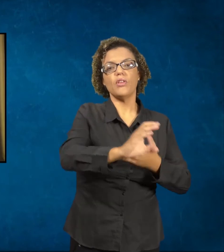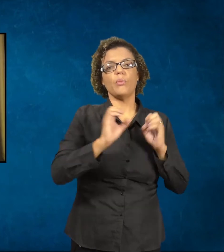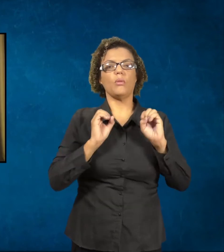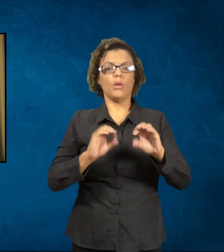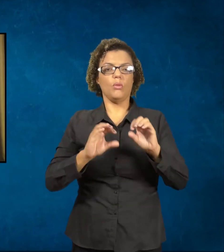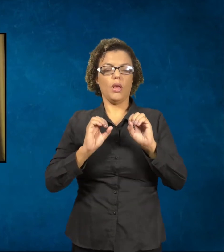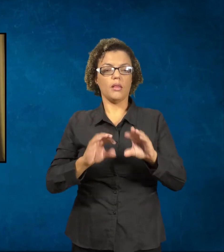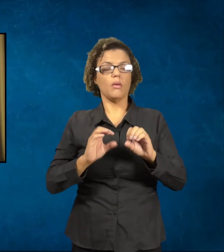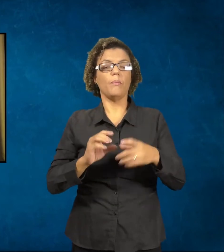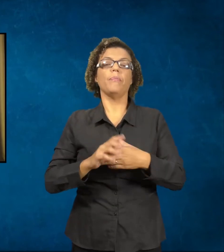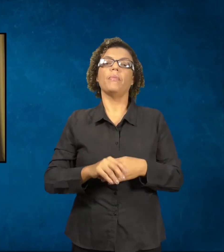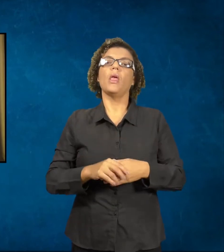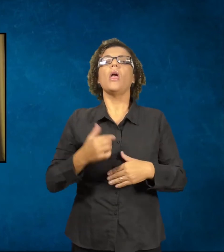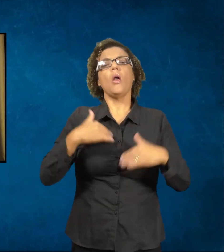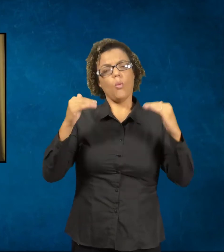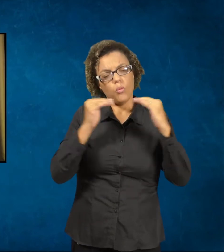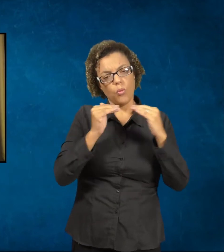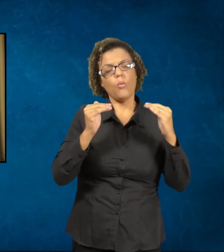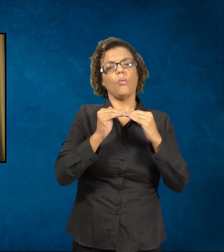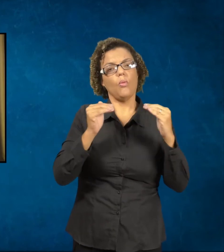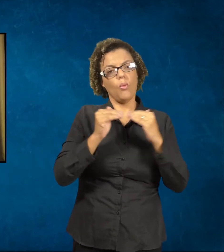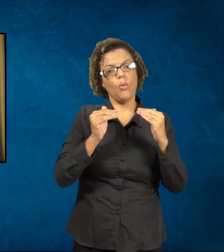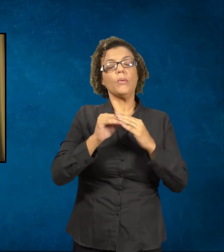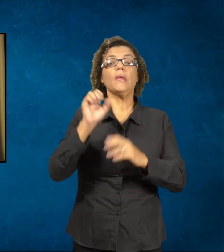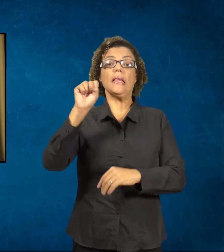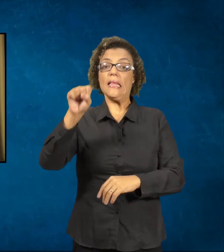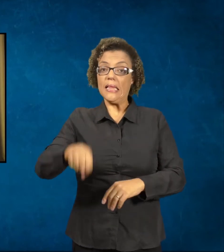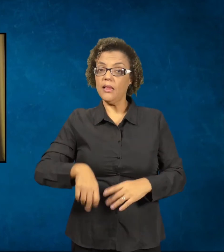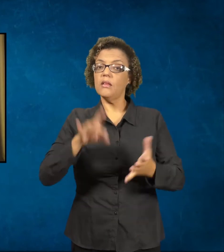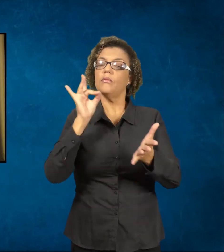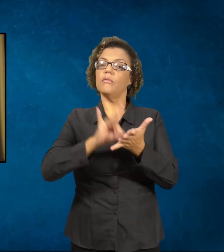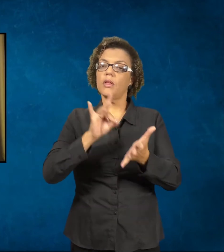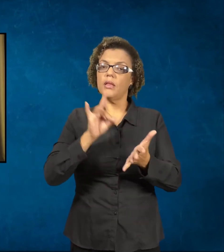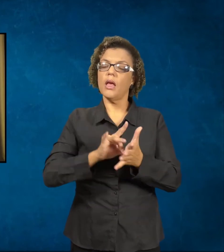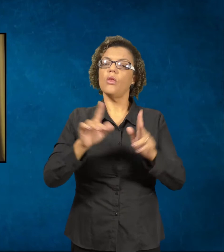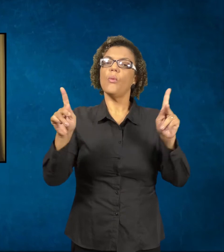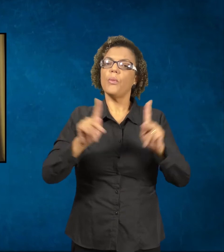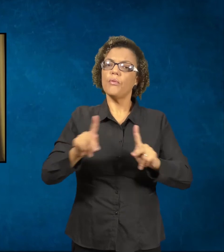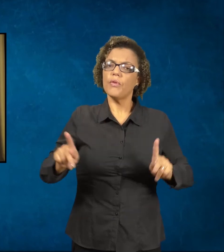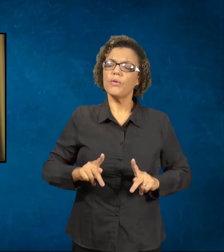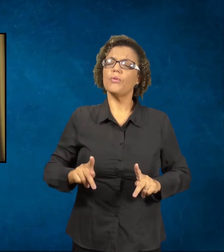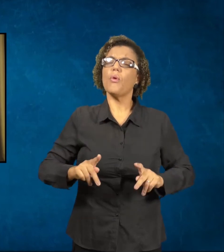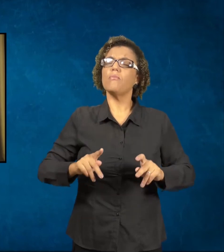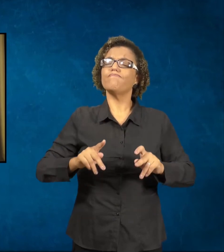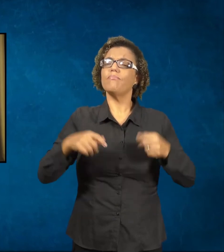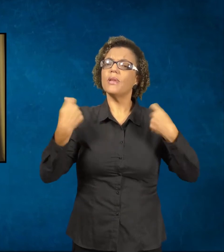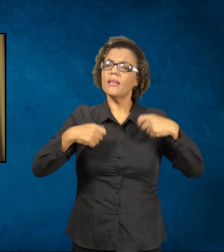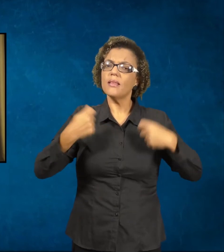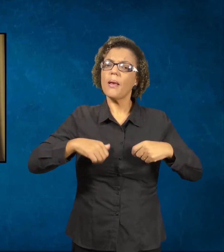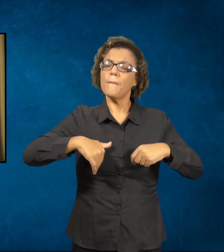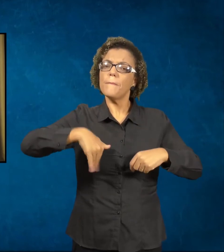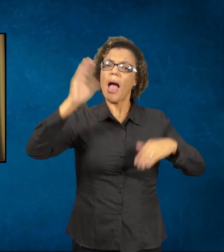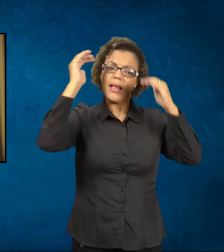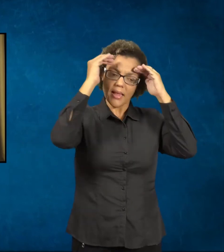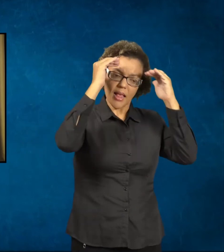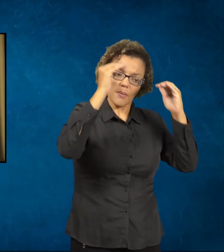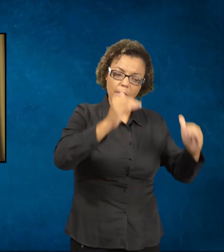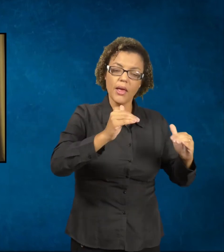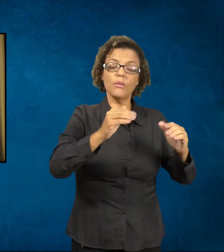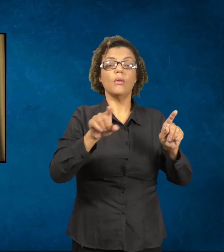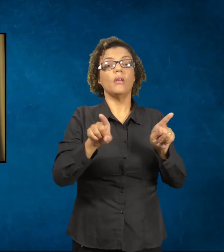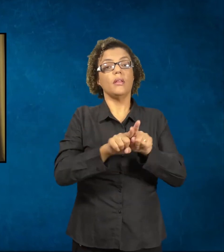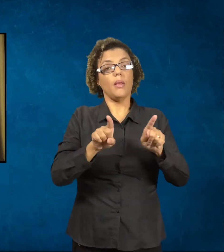a concordar com vocês que, de fato, um professor merece ser mais respeitado, merece ser melhor remunerado.